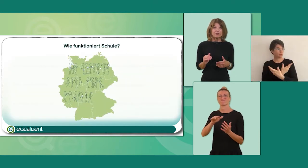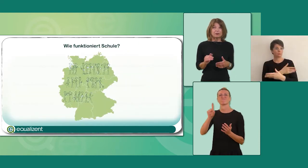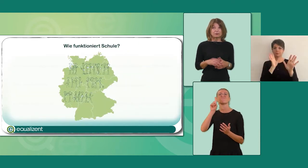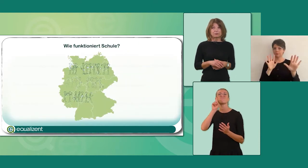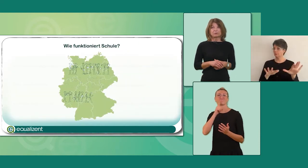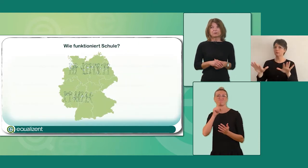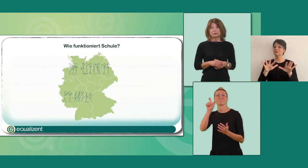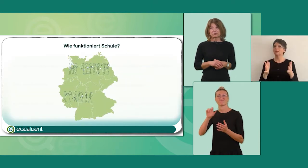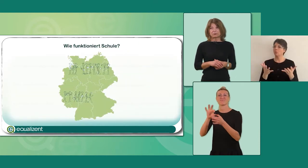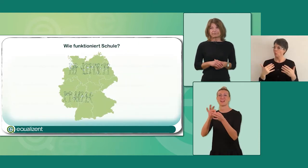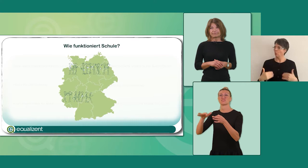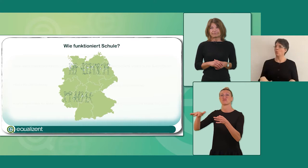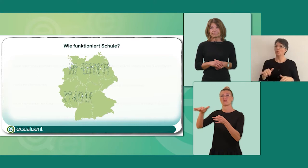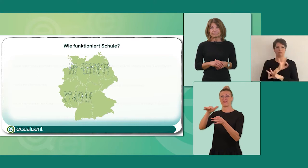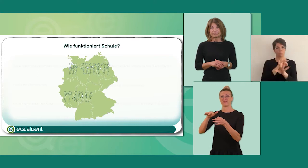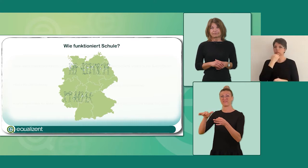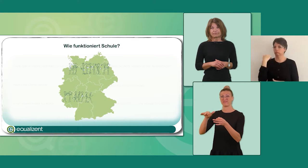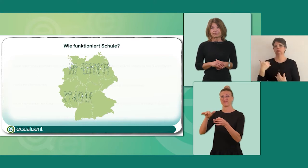somit.